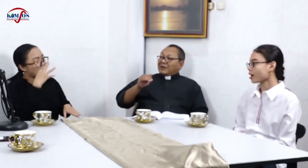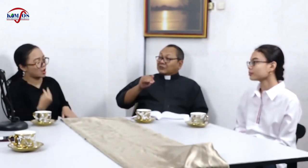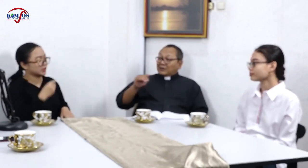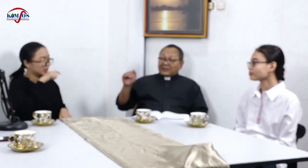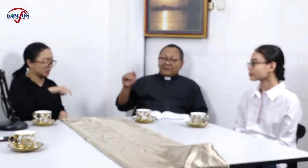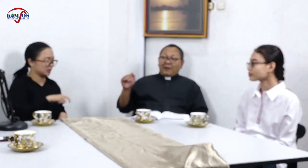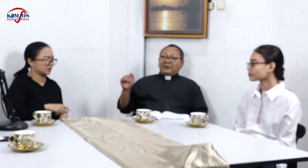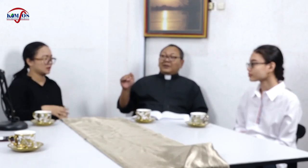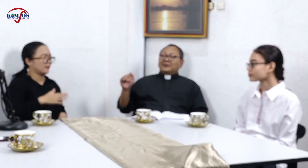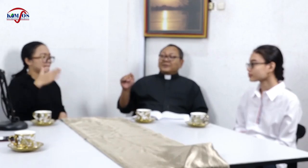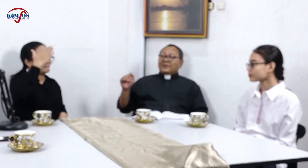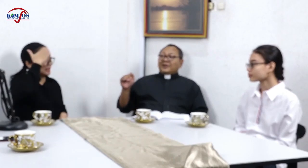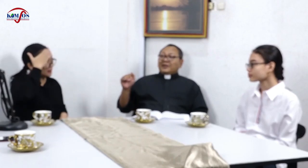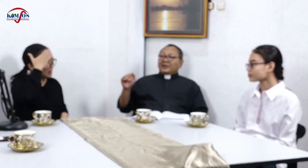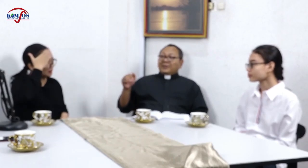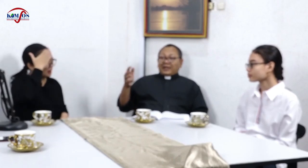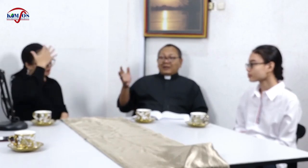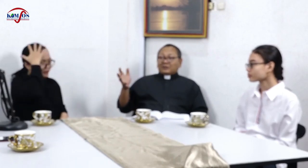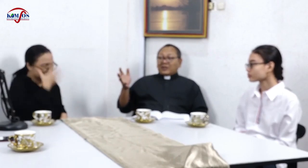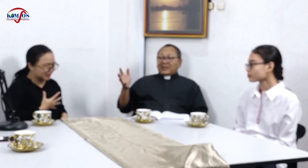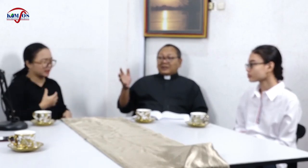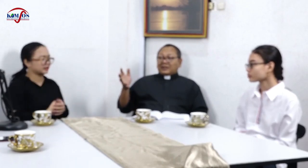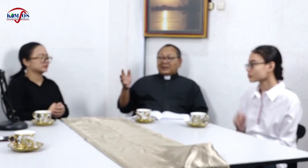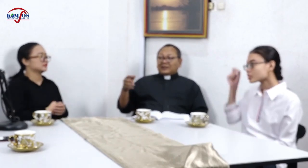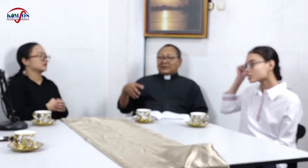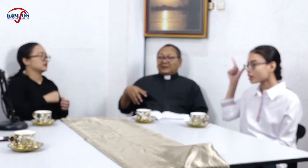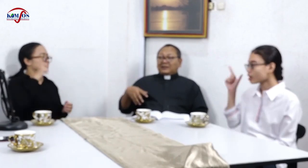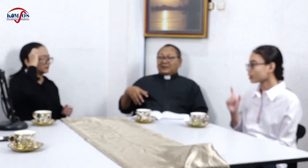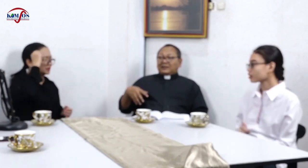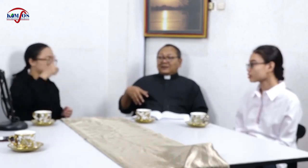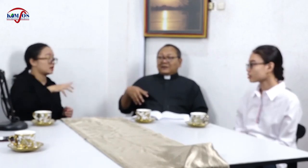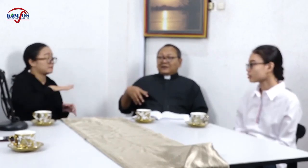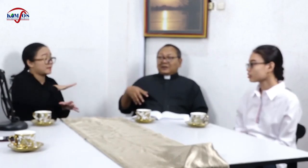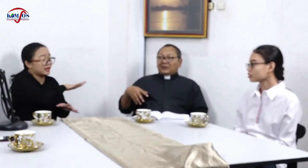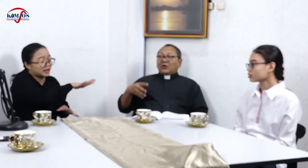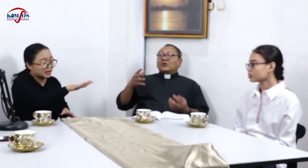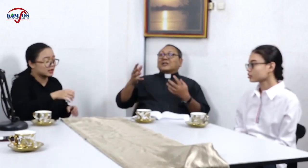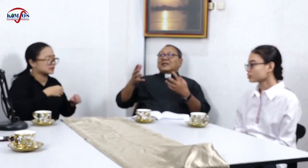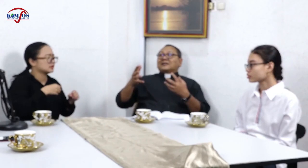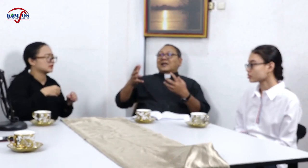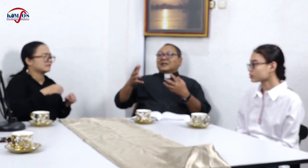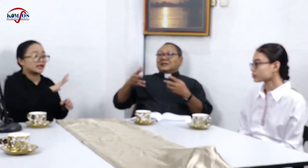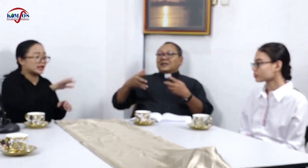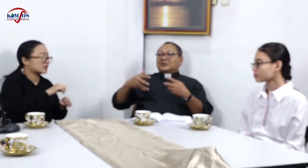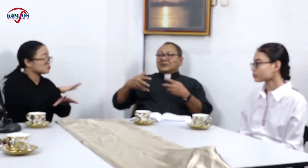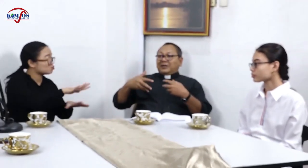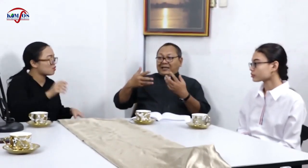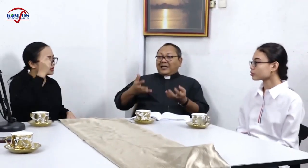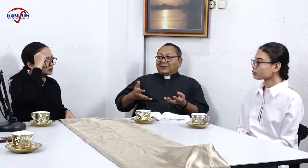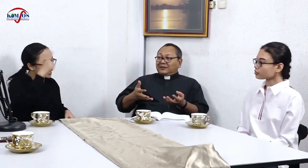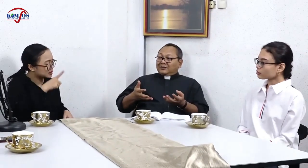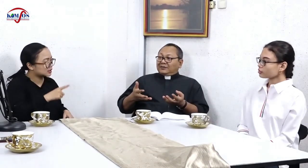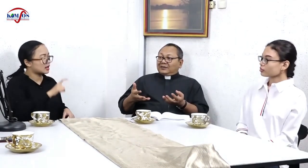adanya pastoral difabel mereka semua sadar dan Oh ternyata kita harus